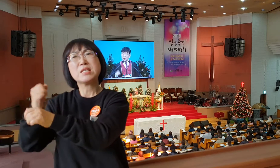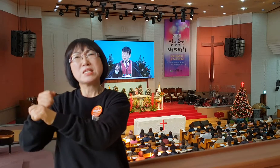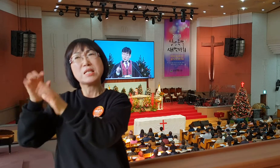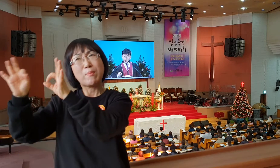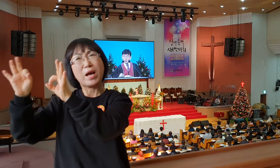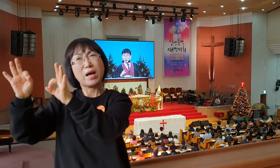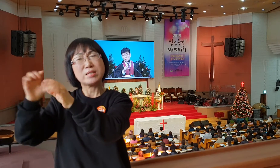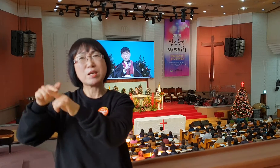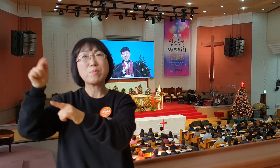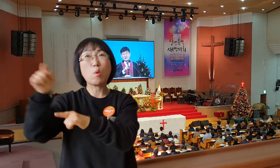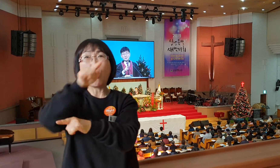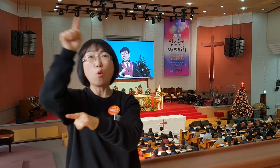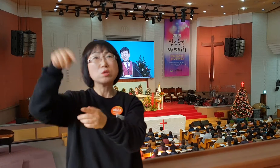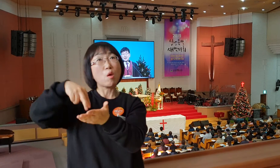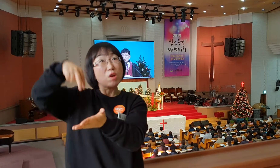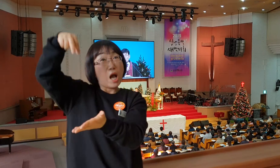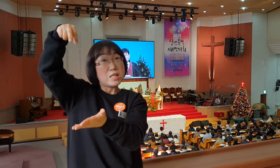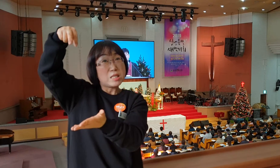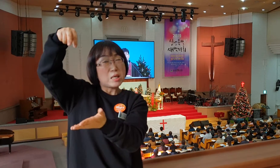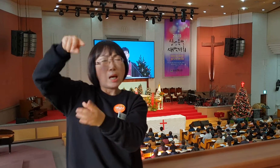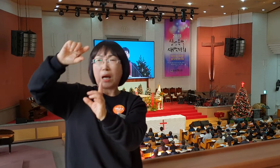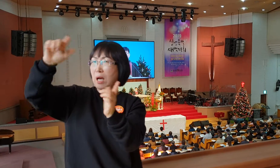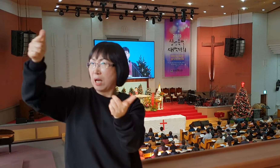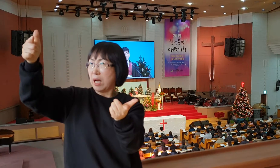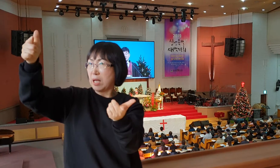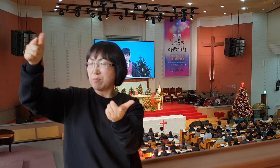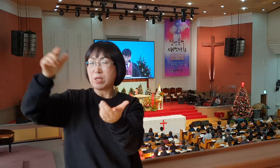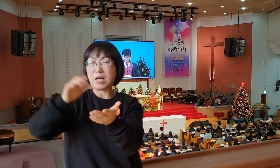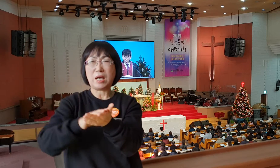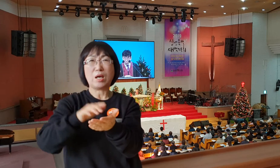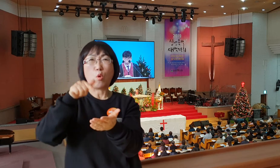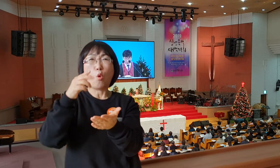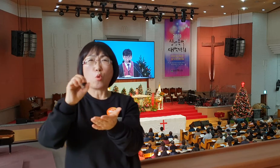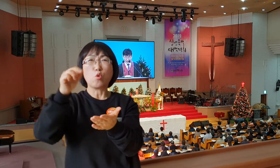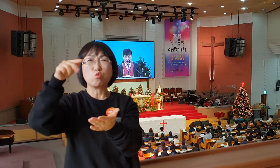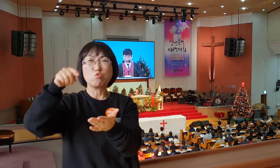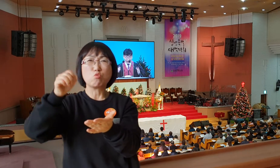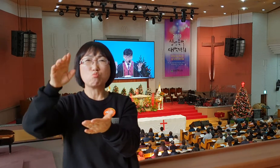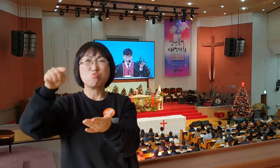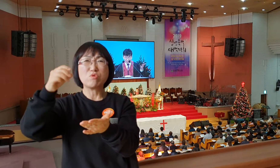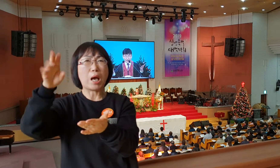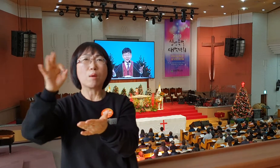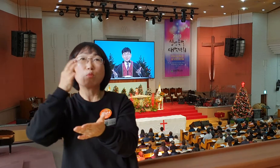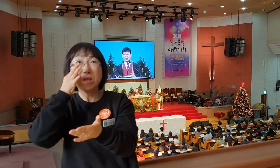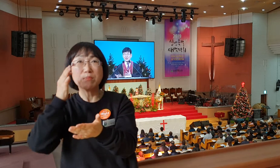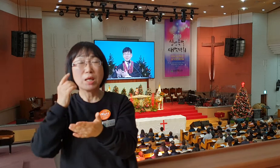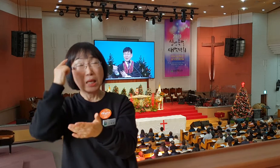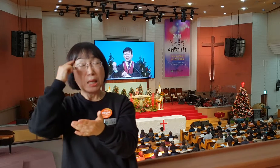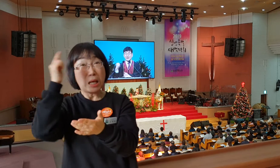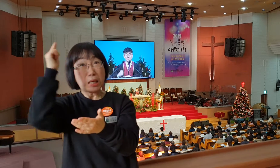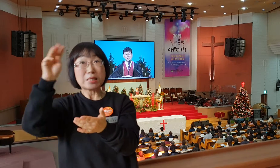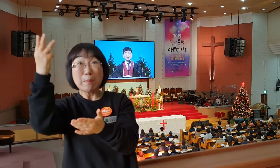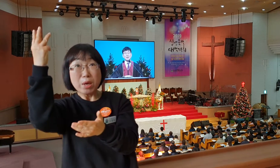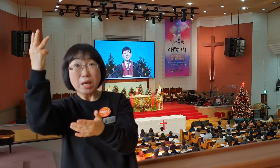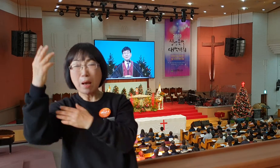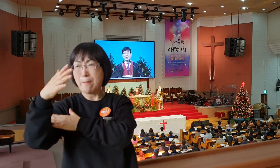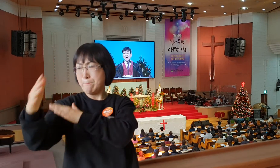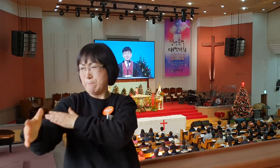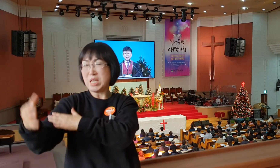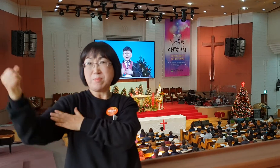예수님이 공정부양 하십니까 아니요 공정부양 못하십니다 예수님 뭐하십니까 알주가 삼백이랍니까 힘이 탈이 힘이